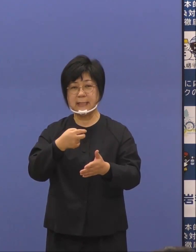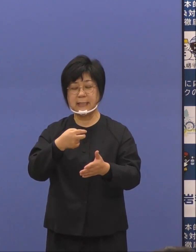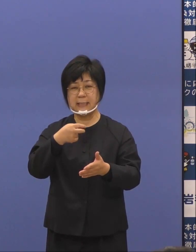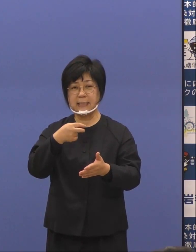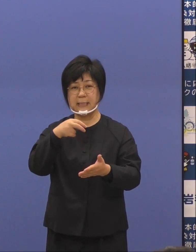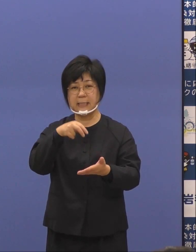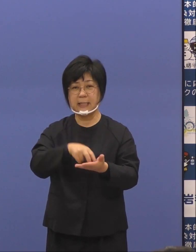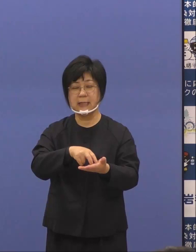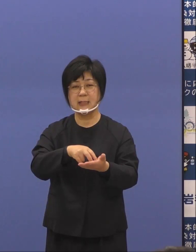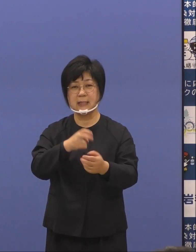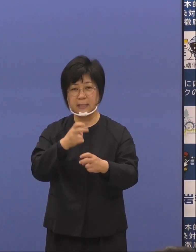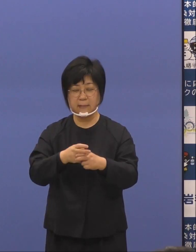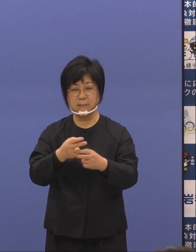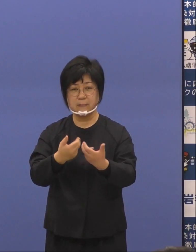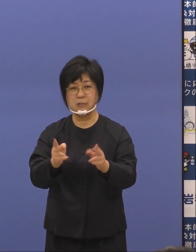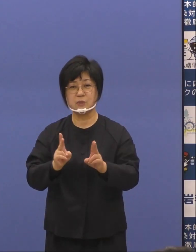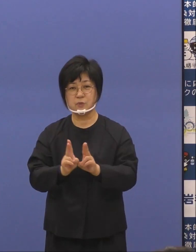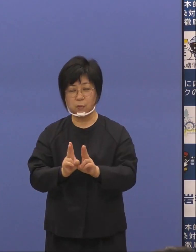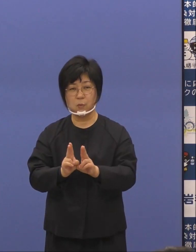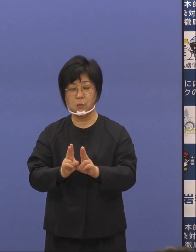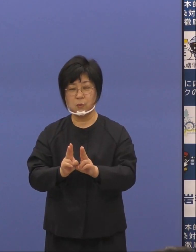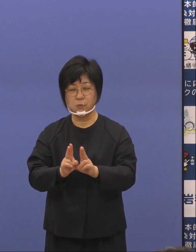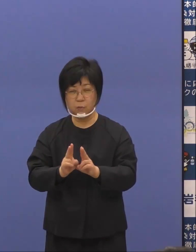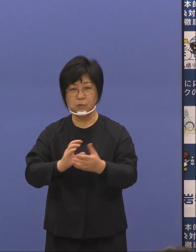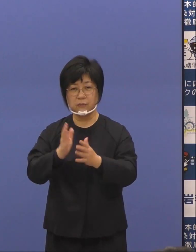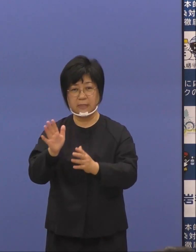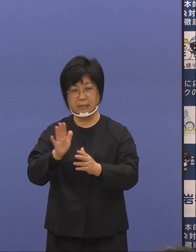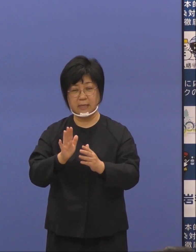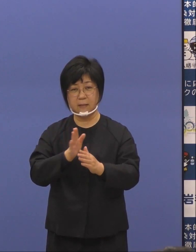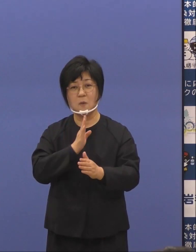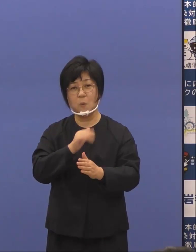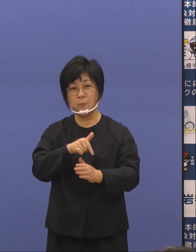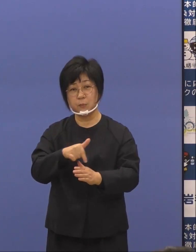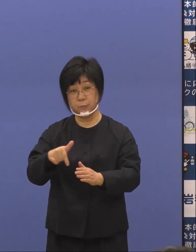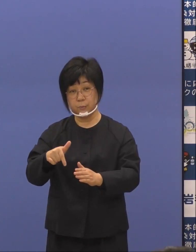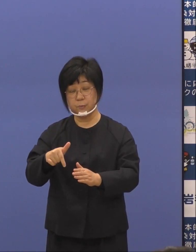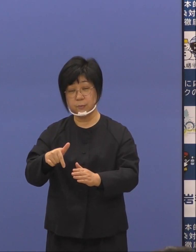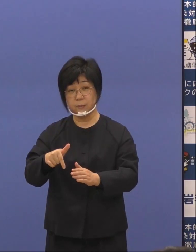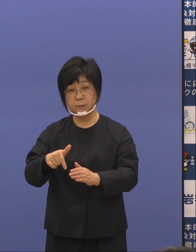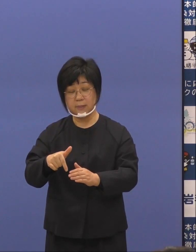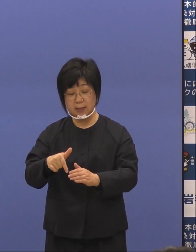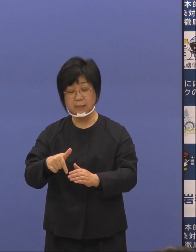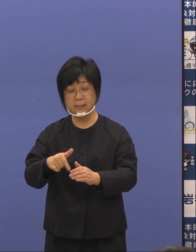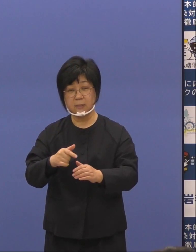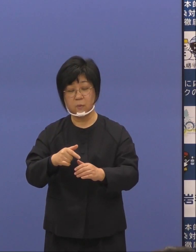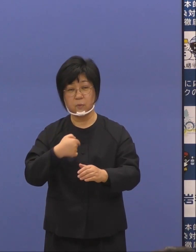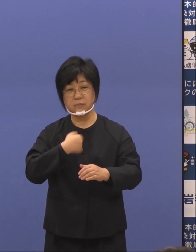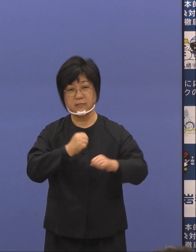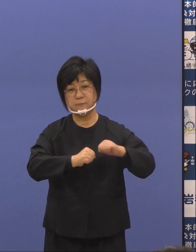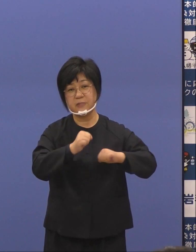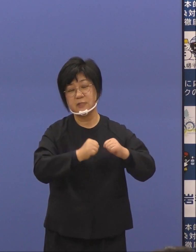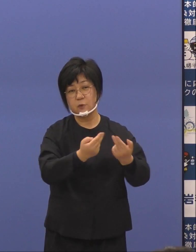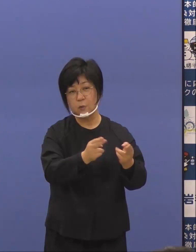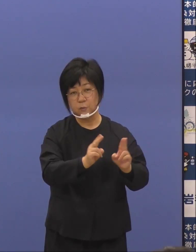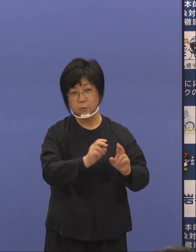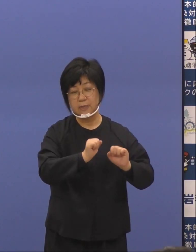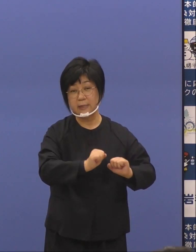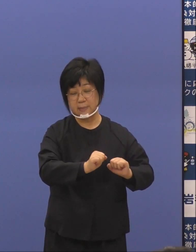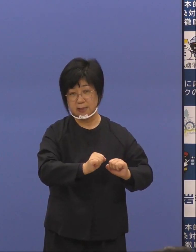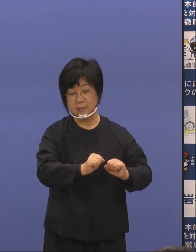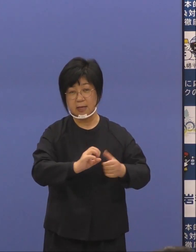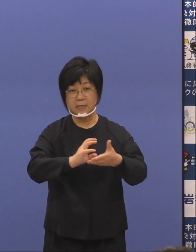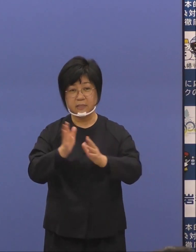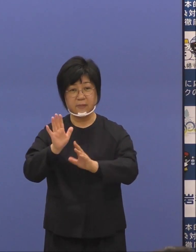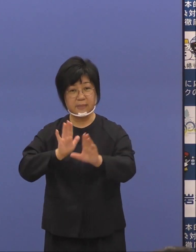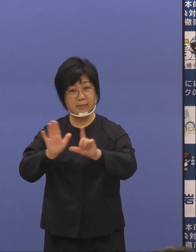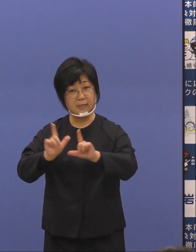県でずっとこう県民と一緒にやってきていたこう岩手型の野党共闘